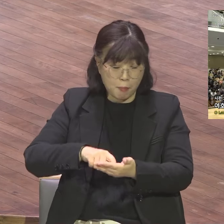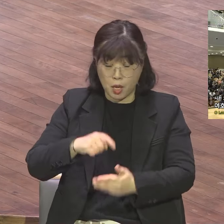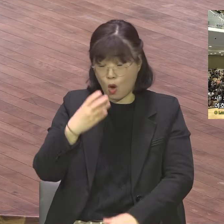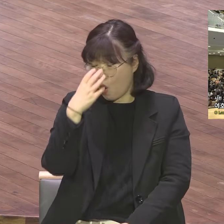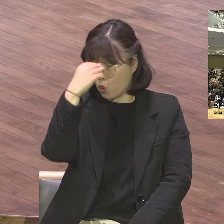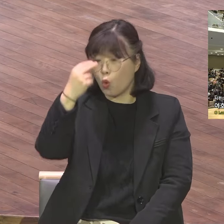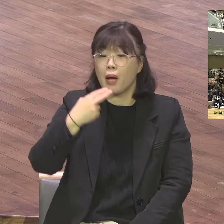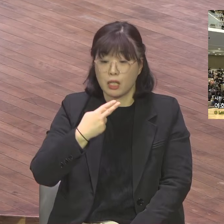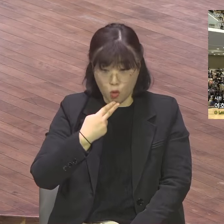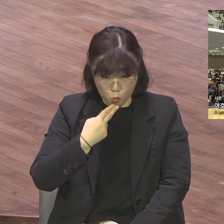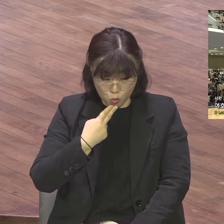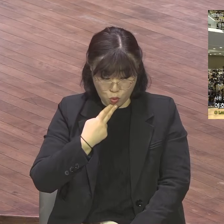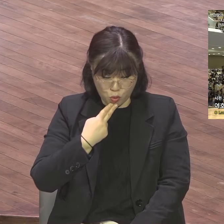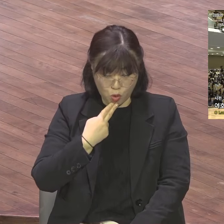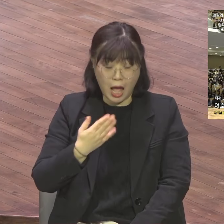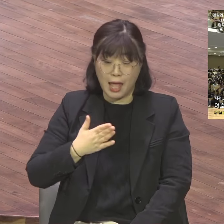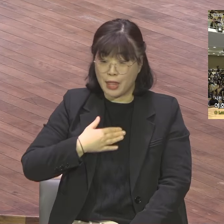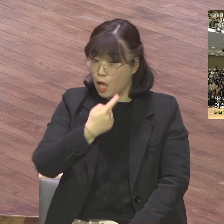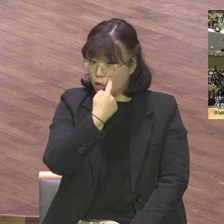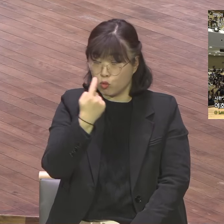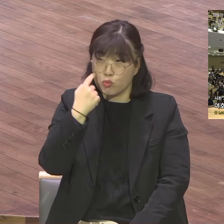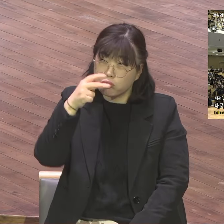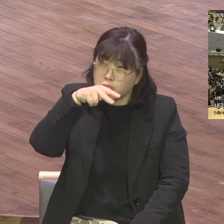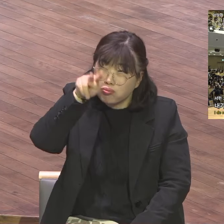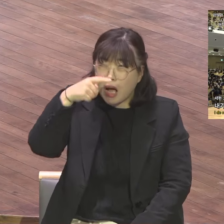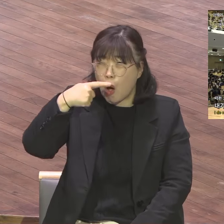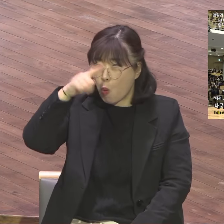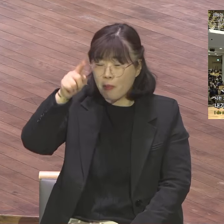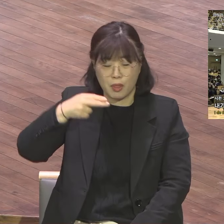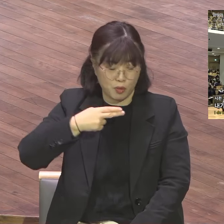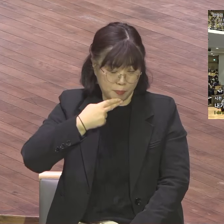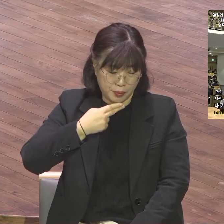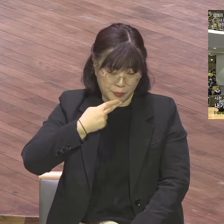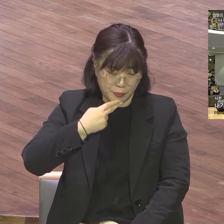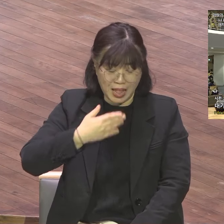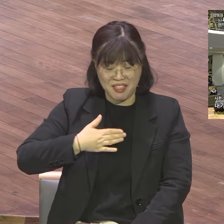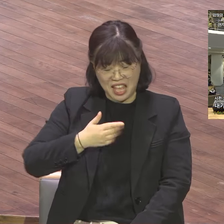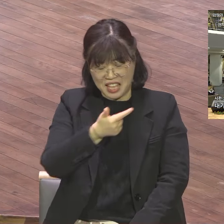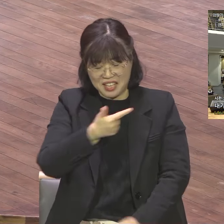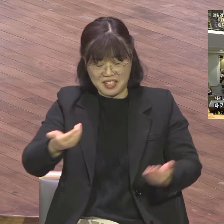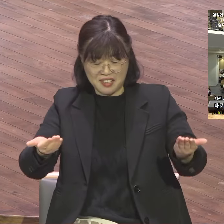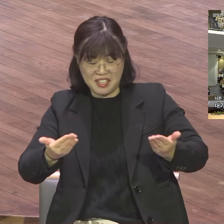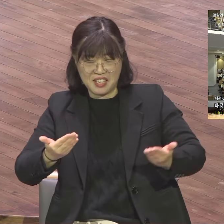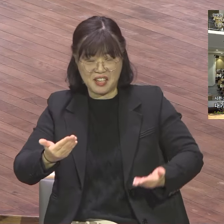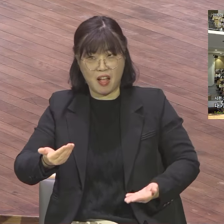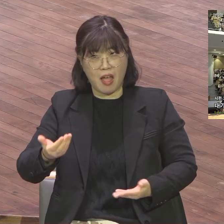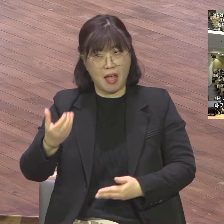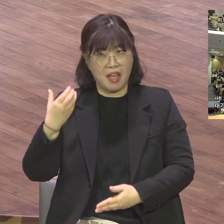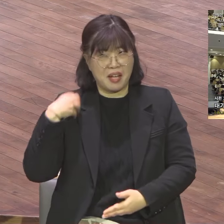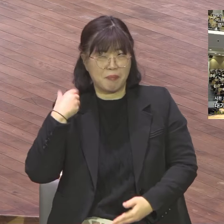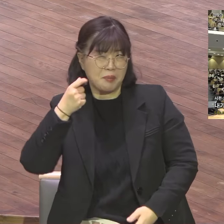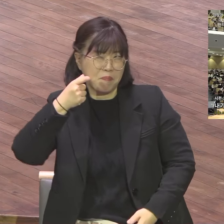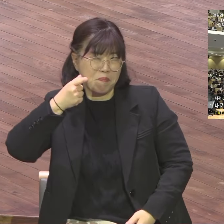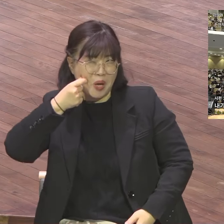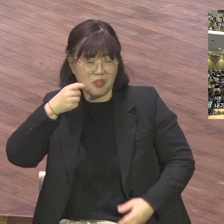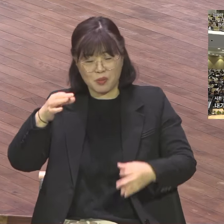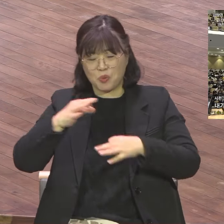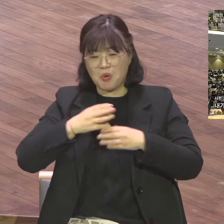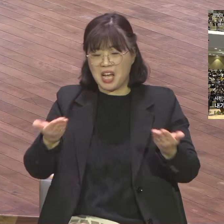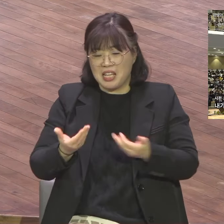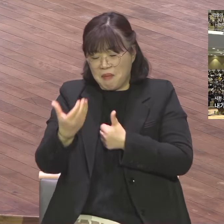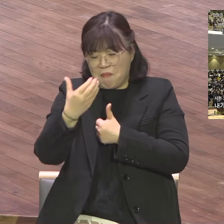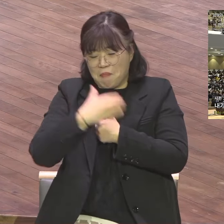교만하지 아니하고 내 눈이 오만하지 아니하며 내가 큰 일과 감당하지 못할 놀라운